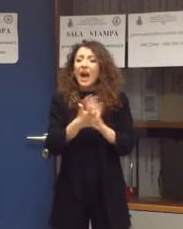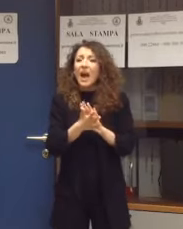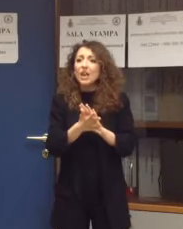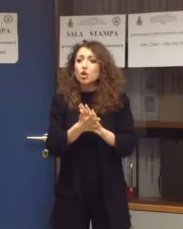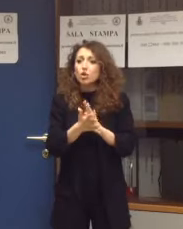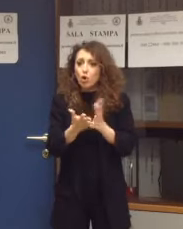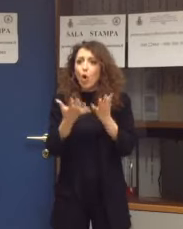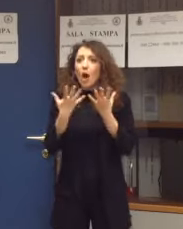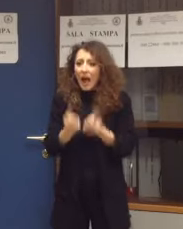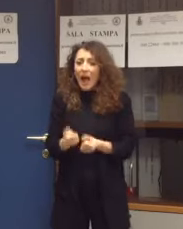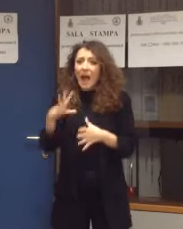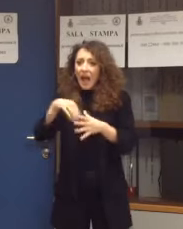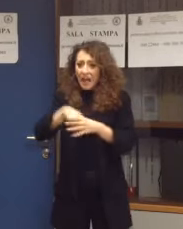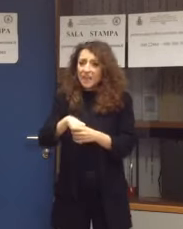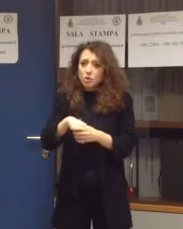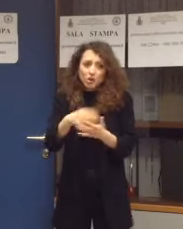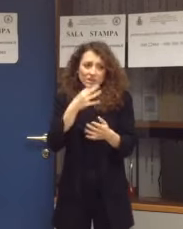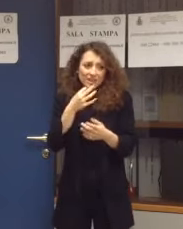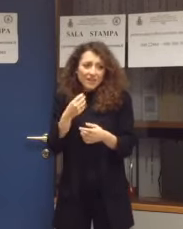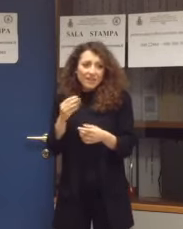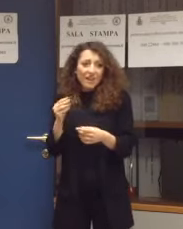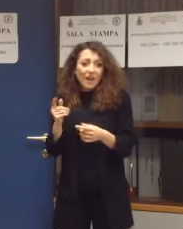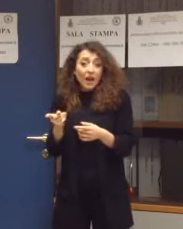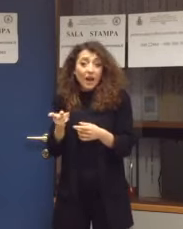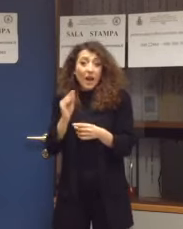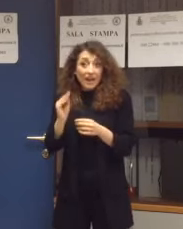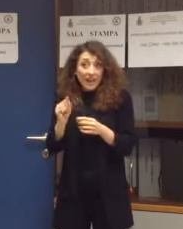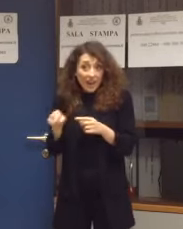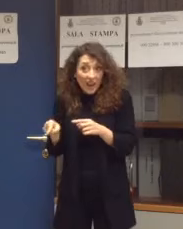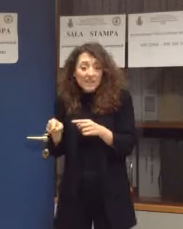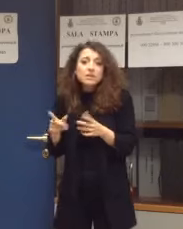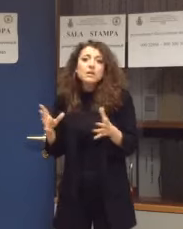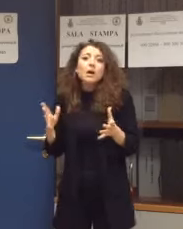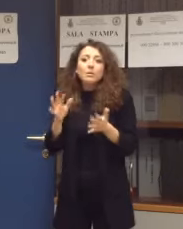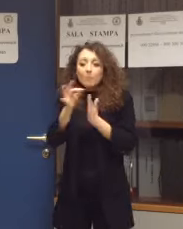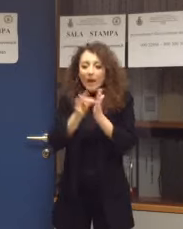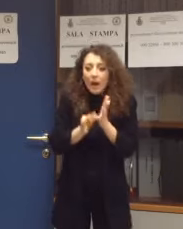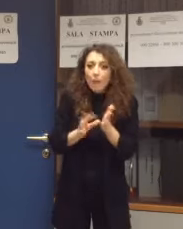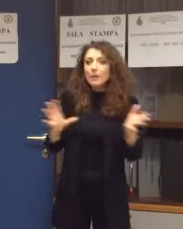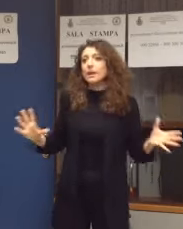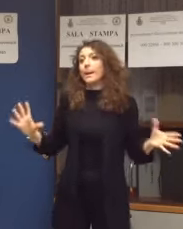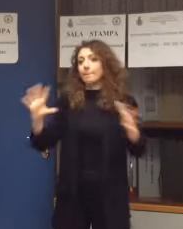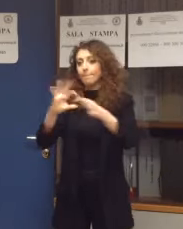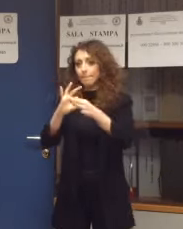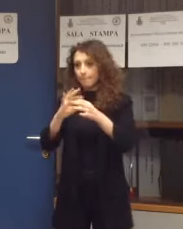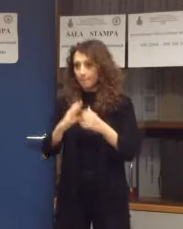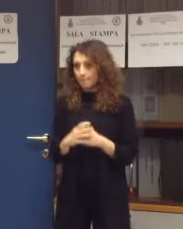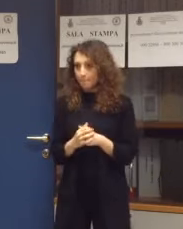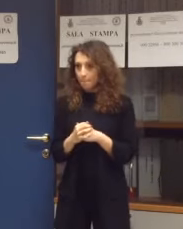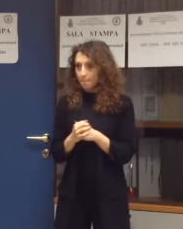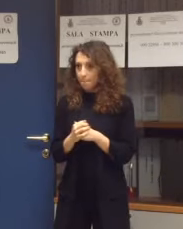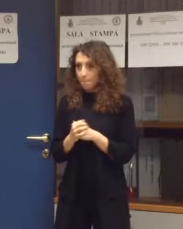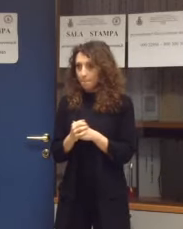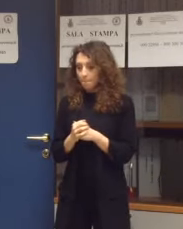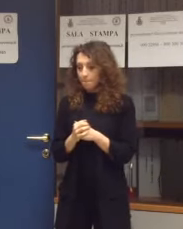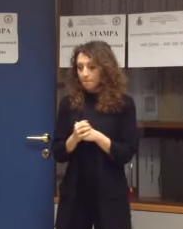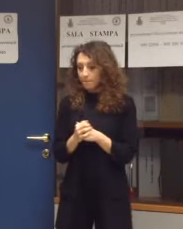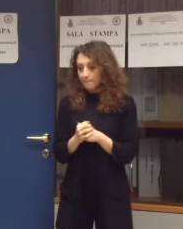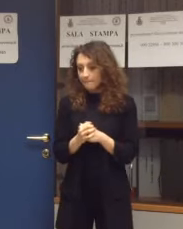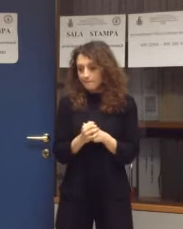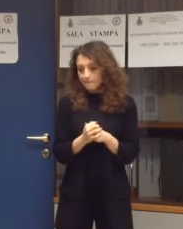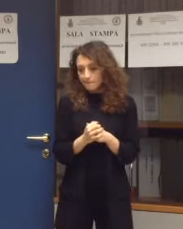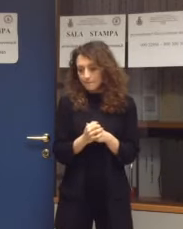dovevi aderire a quella che era la loro richiesta e uniformarti naturalmente anche ai parametri. C'è stato un punto che forse da alcuni non è